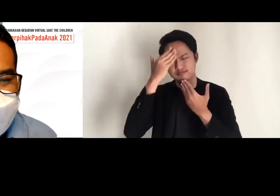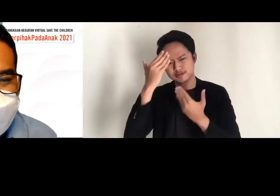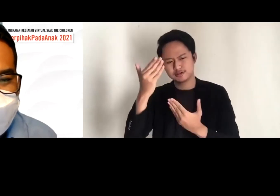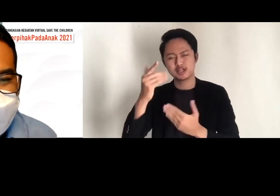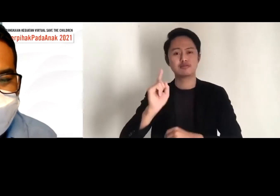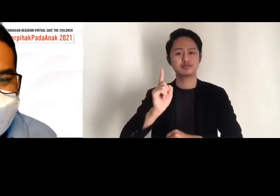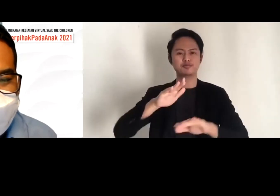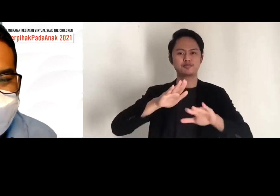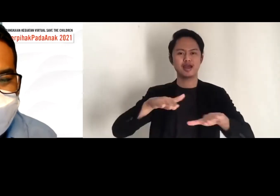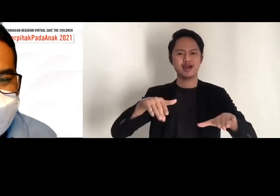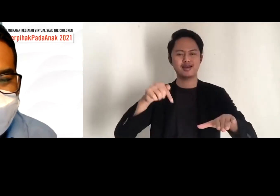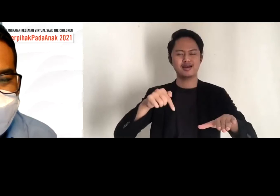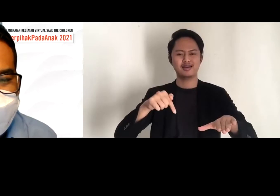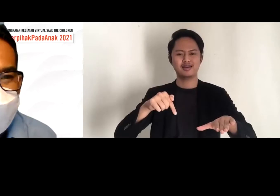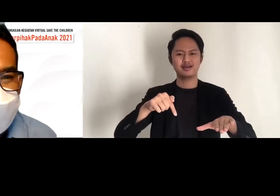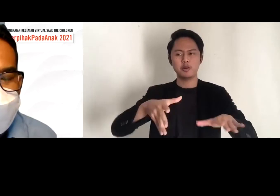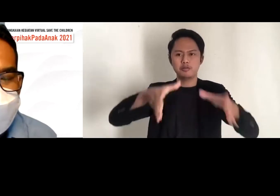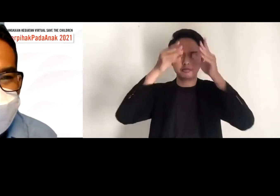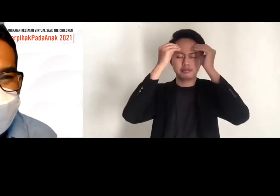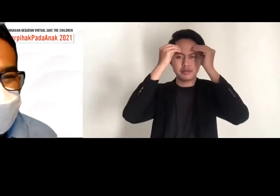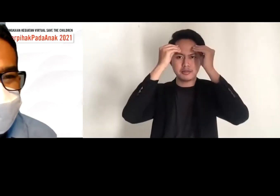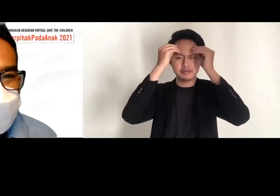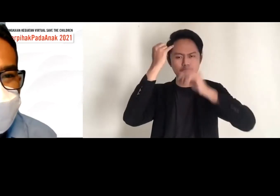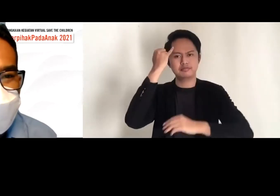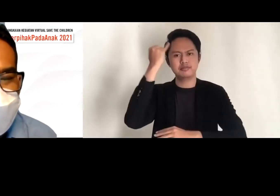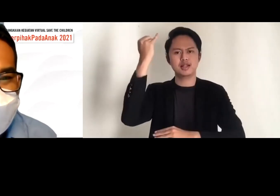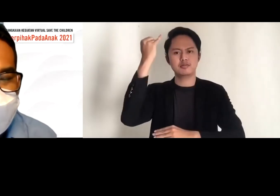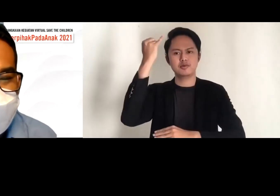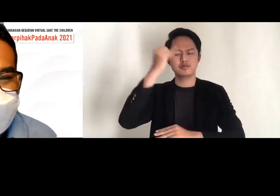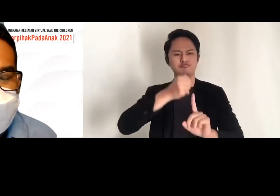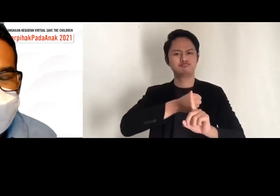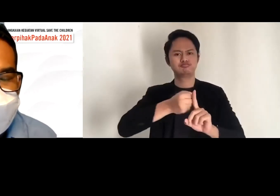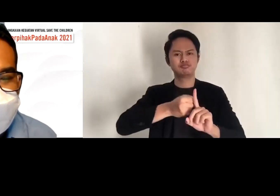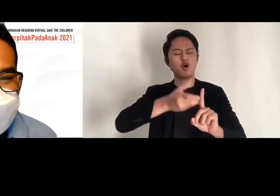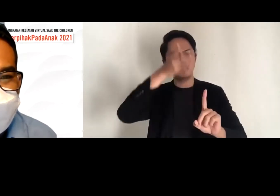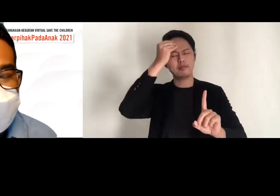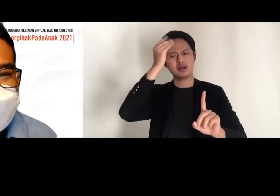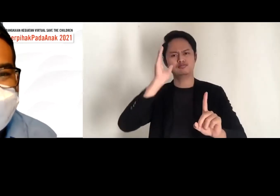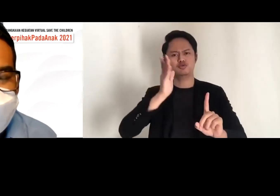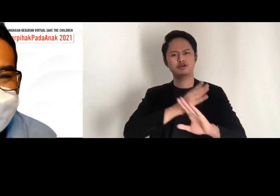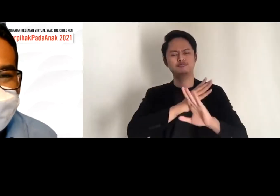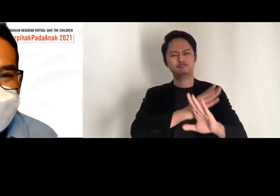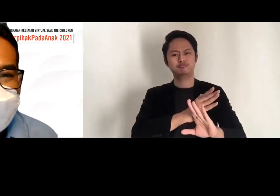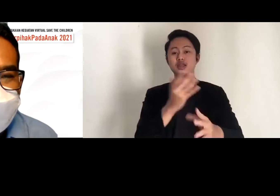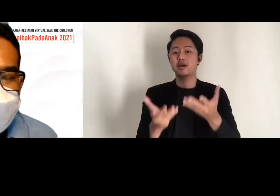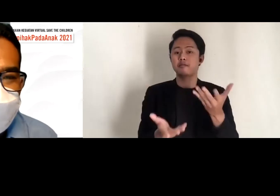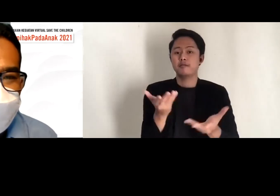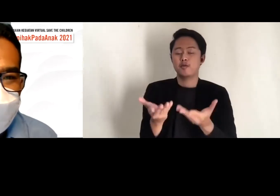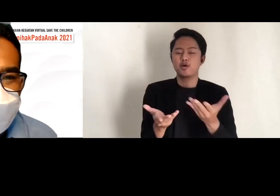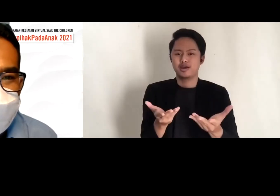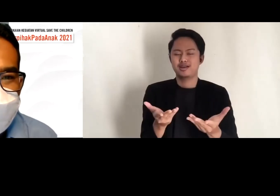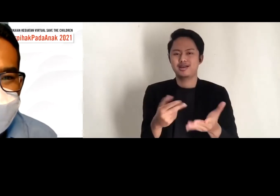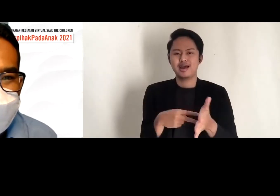sudah mendapatkan pemahaman, pengetahuan mengenai perundungan atau bullying itu sendiri. Mungkin saja ini juga